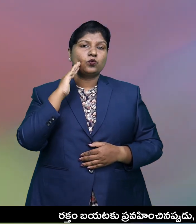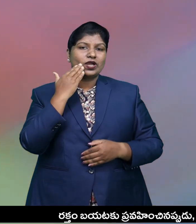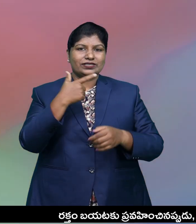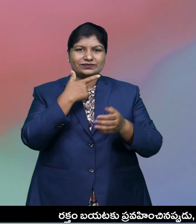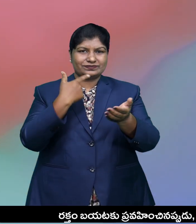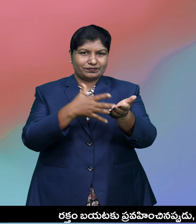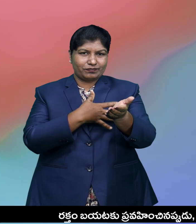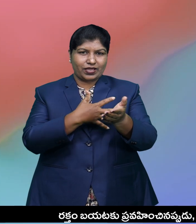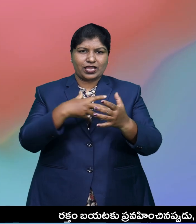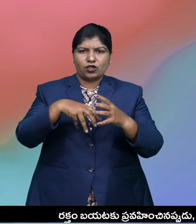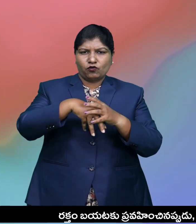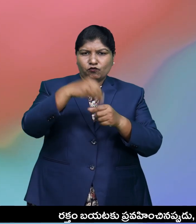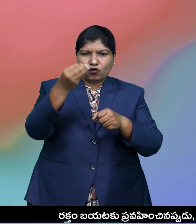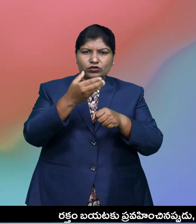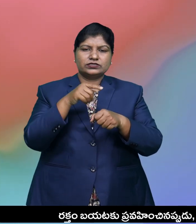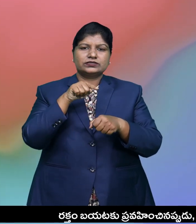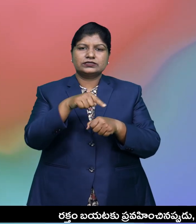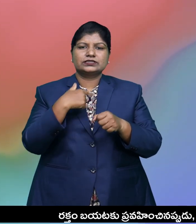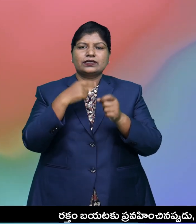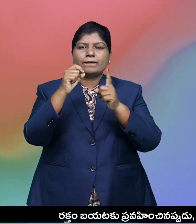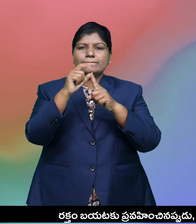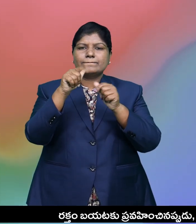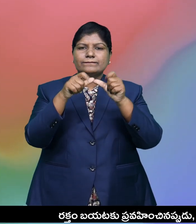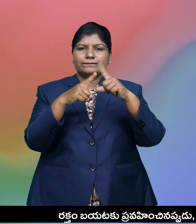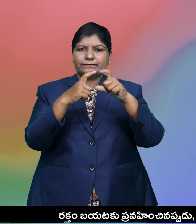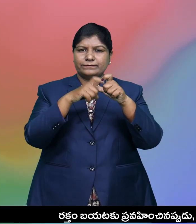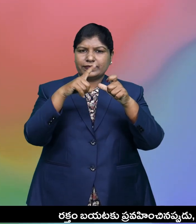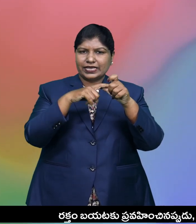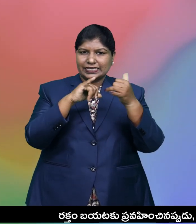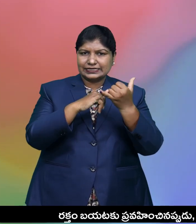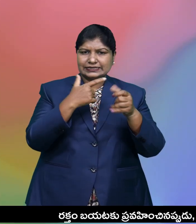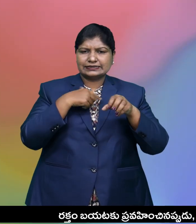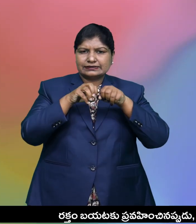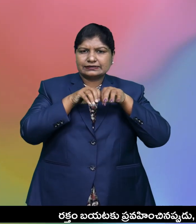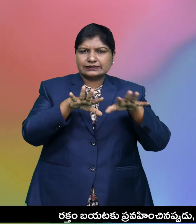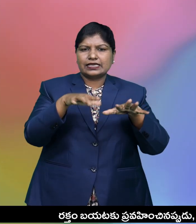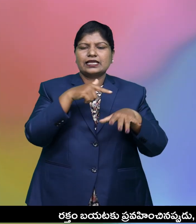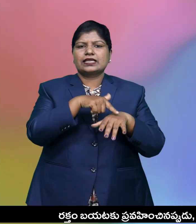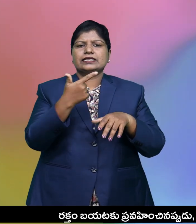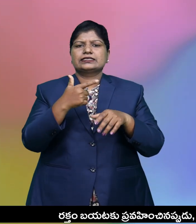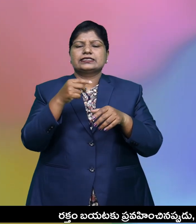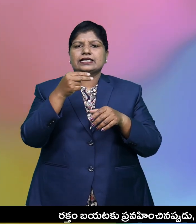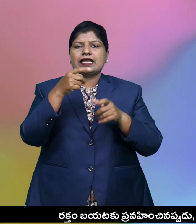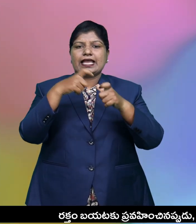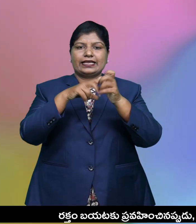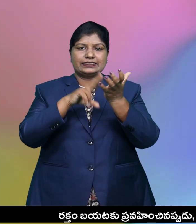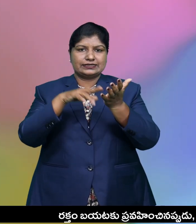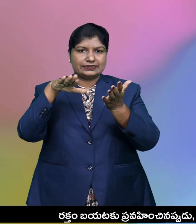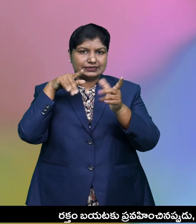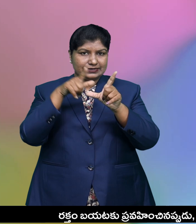రక్తం బయటకు ప్రవహించినప్పుడు ప్లేట్లెట్స్ థ్రోంబోకినేస్ అనే ఎంజైమ్ను విడుదల చేస్తాయి.